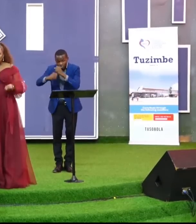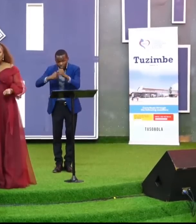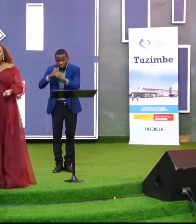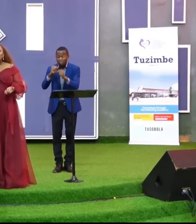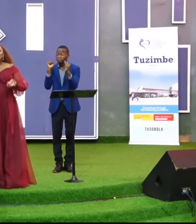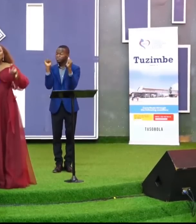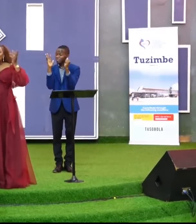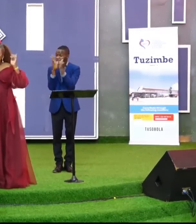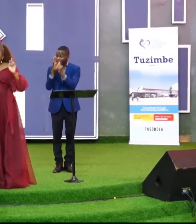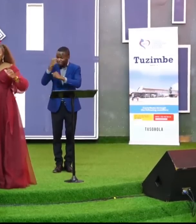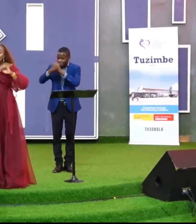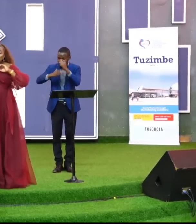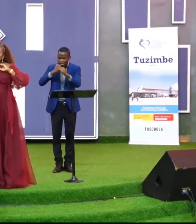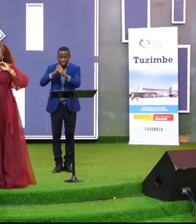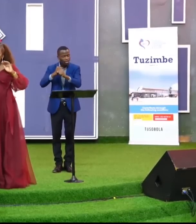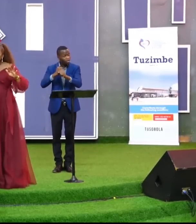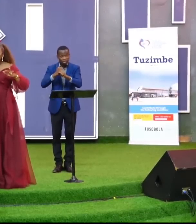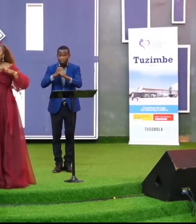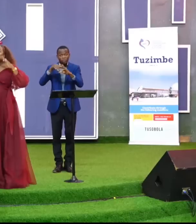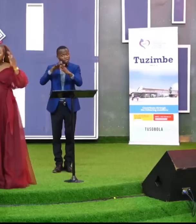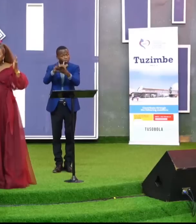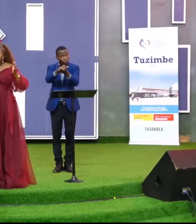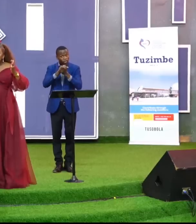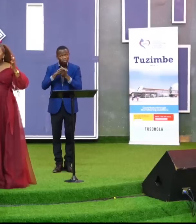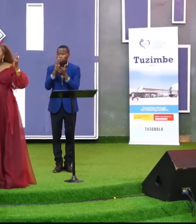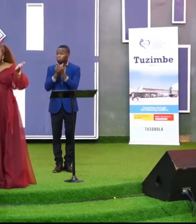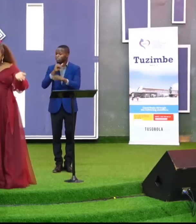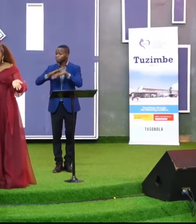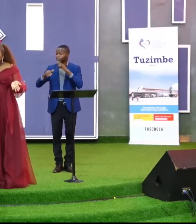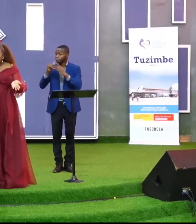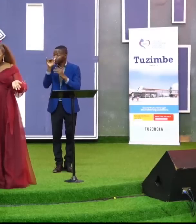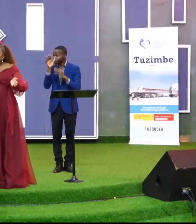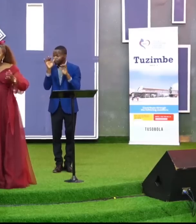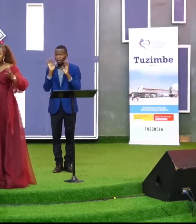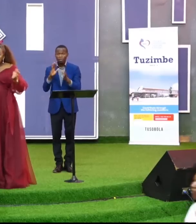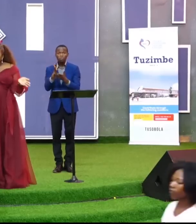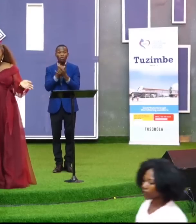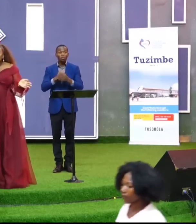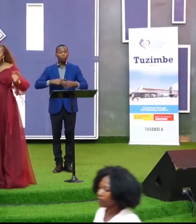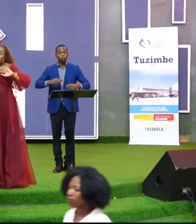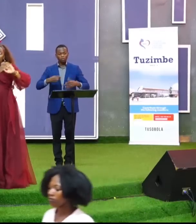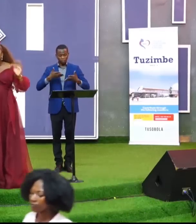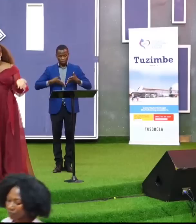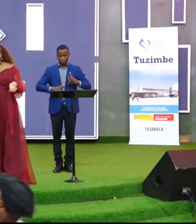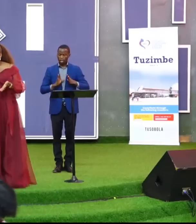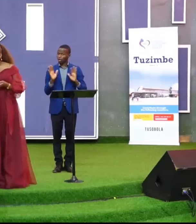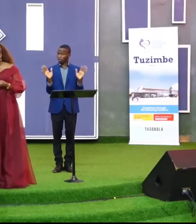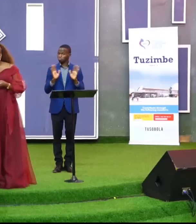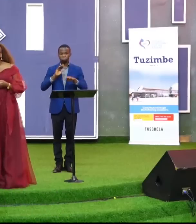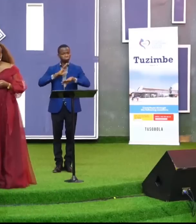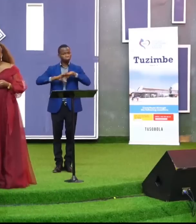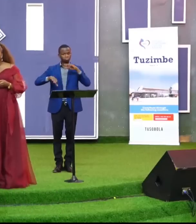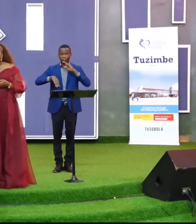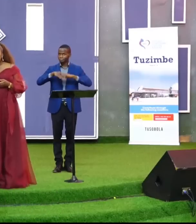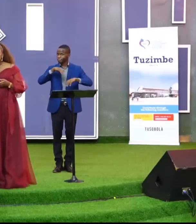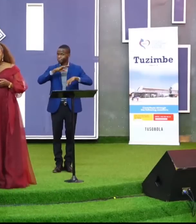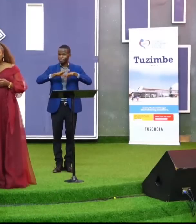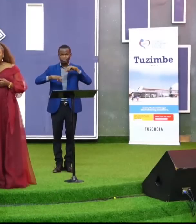kumi n'etaano, nga sijja balimba nti nali nfunyeko olubuto ne luvaamu, nedda sifunangako olubuto.